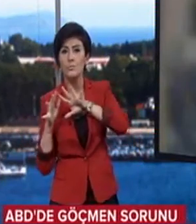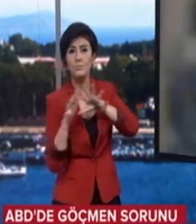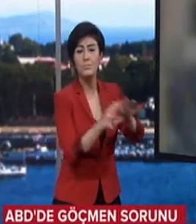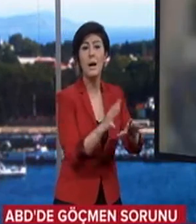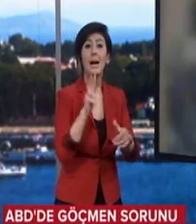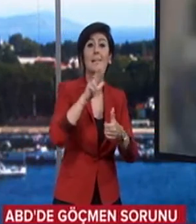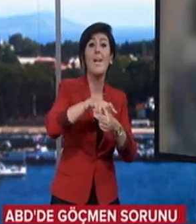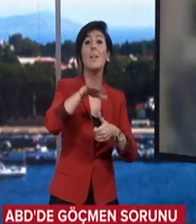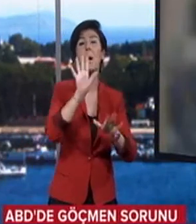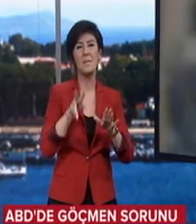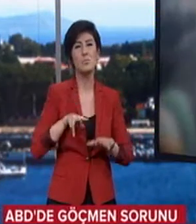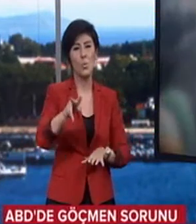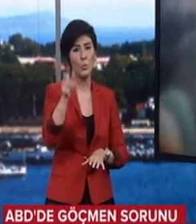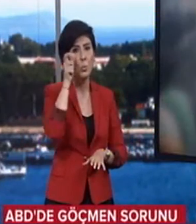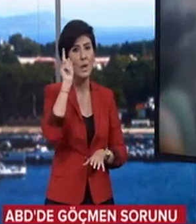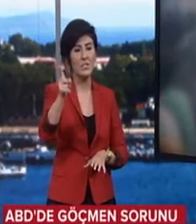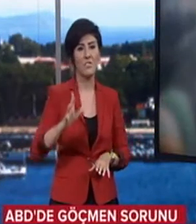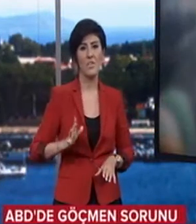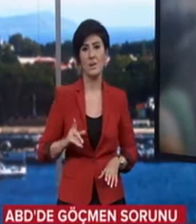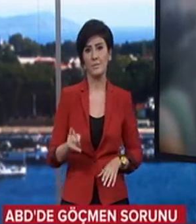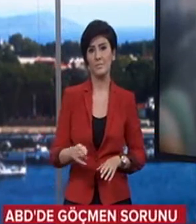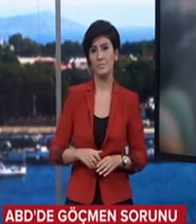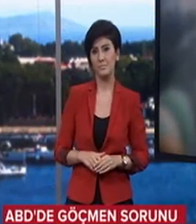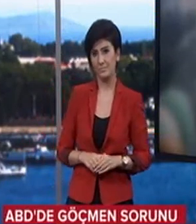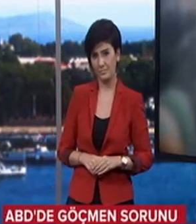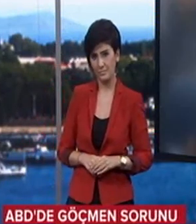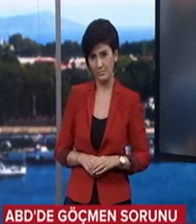göç akınlarına katılmaması yönünde uyarıyor.